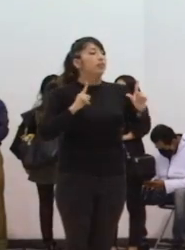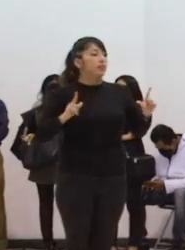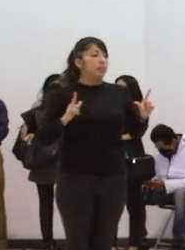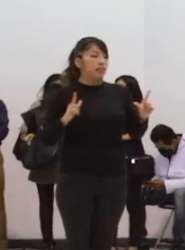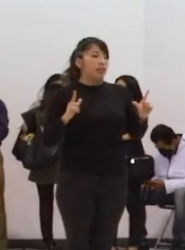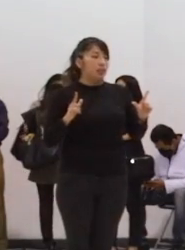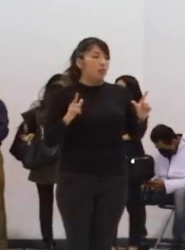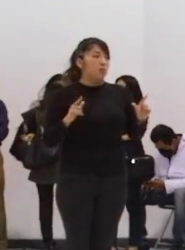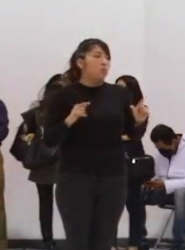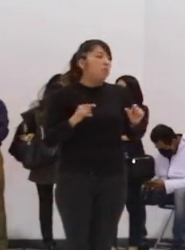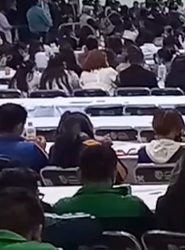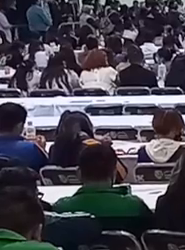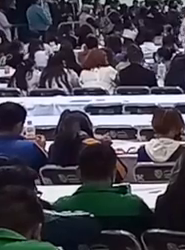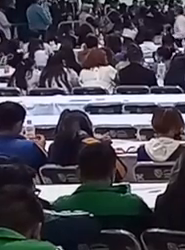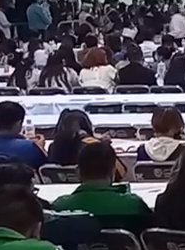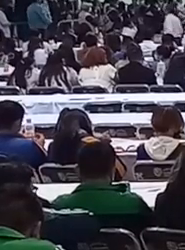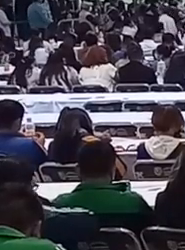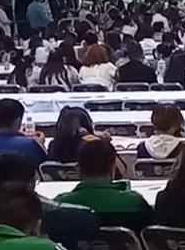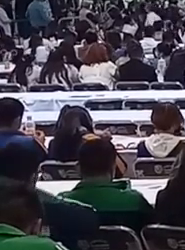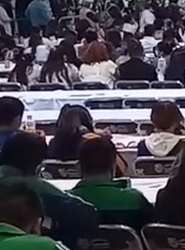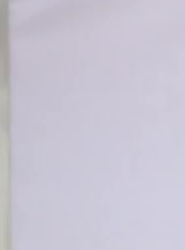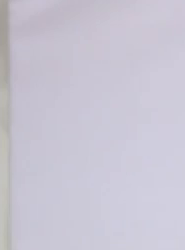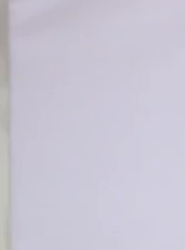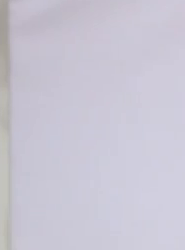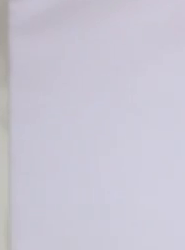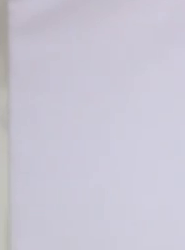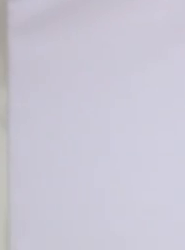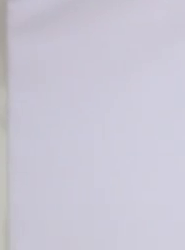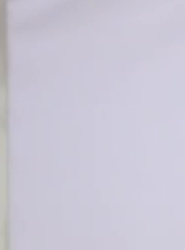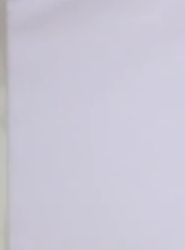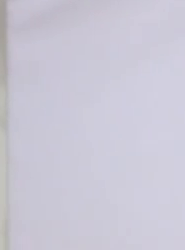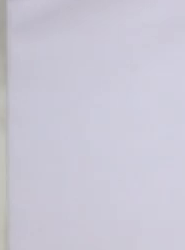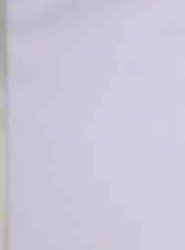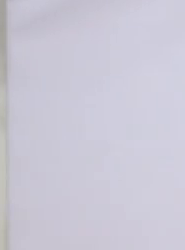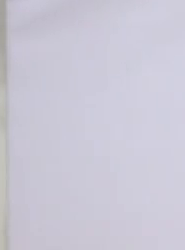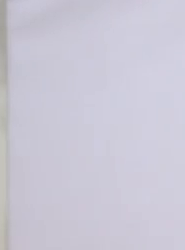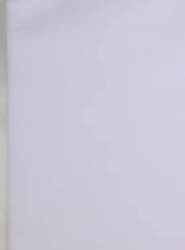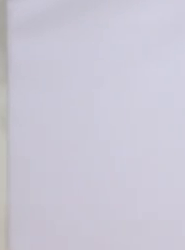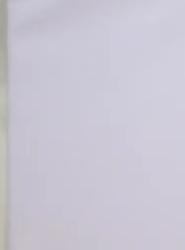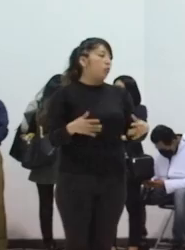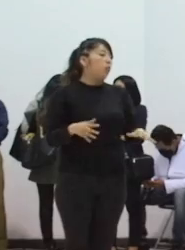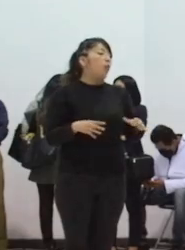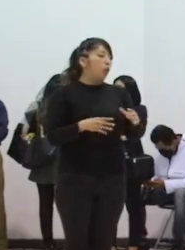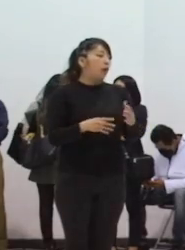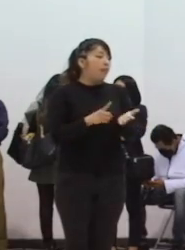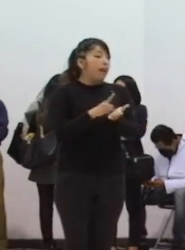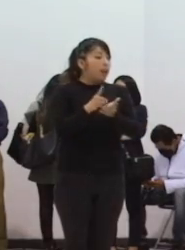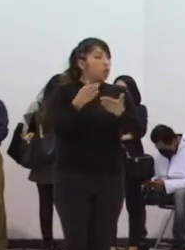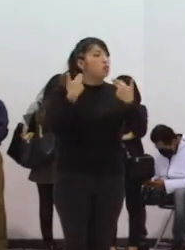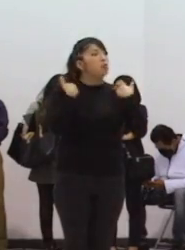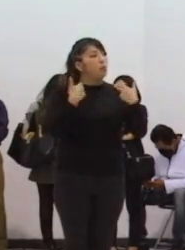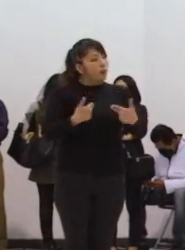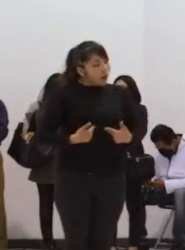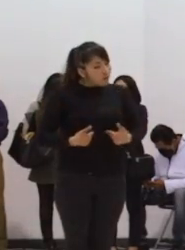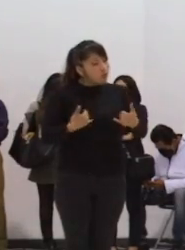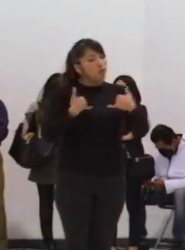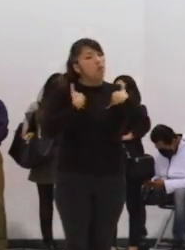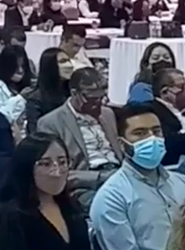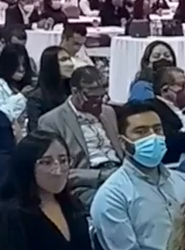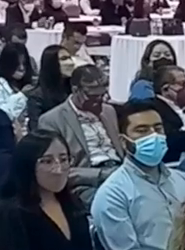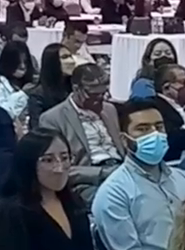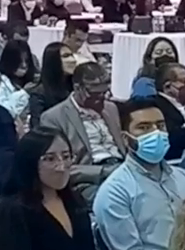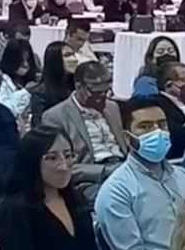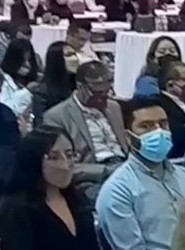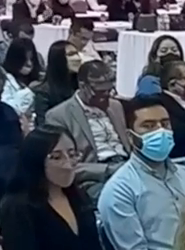se verán materializados. Hoy, Tlaxcala da un gran paso para el reconocimiento de los derechos y exigencias actuales de